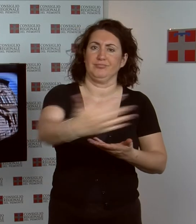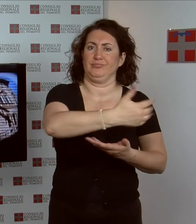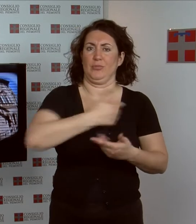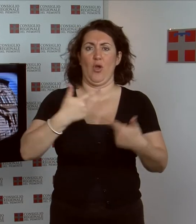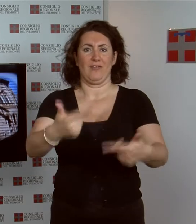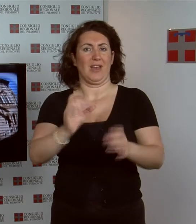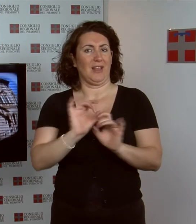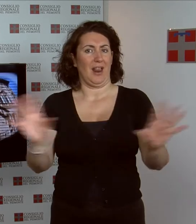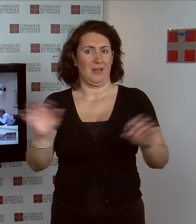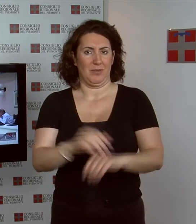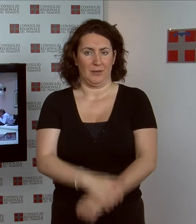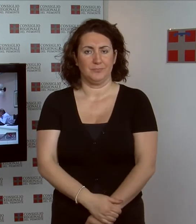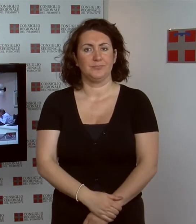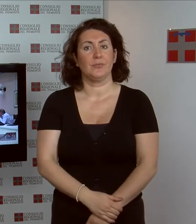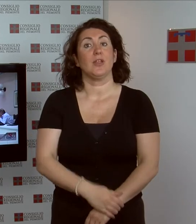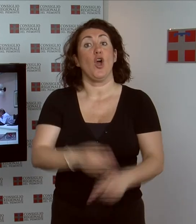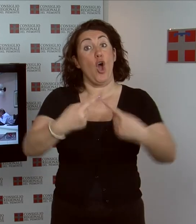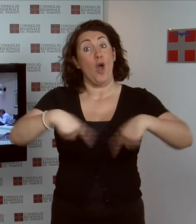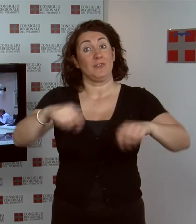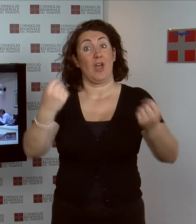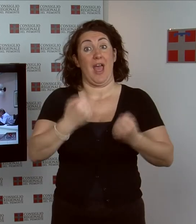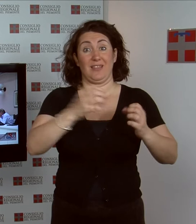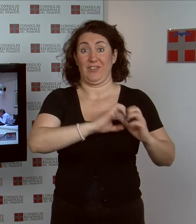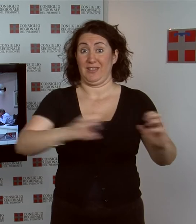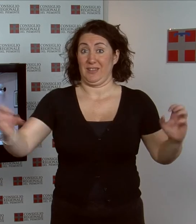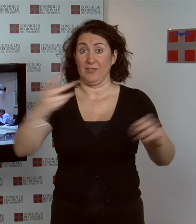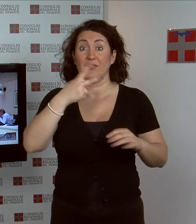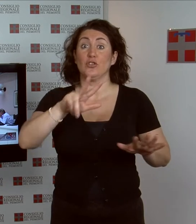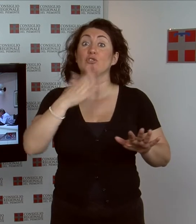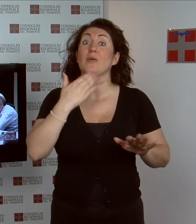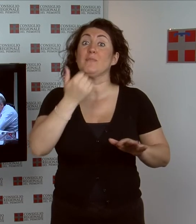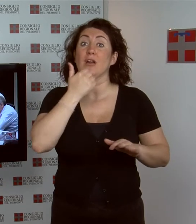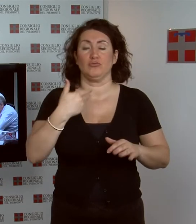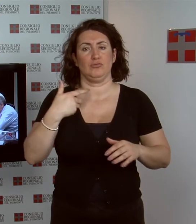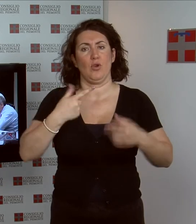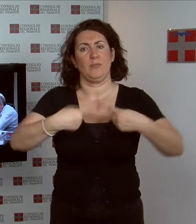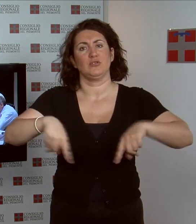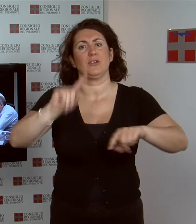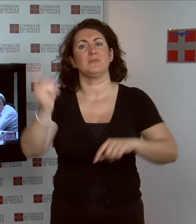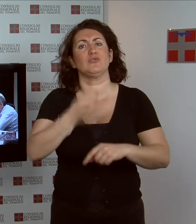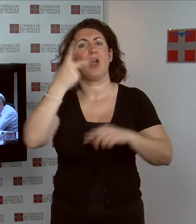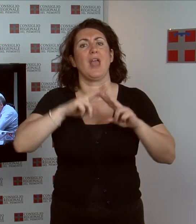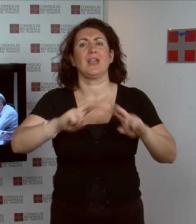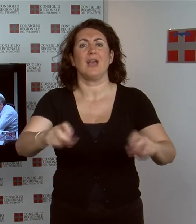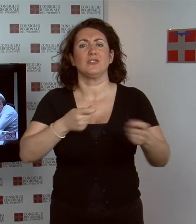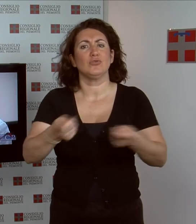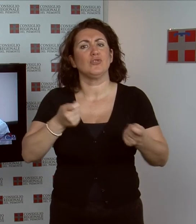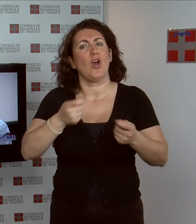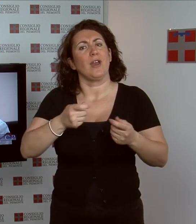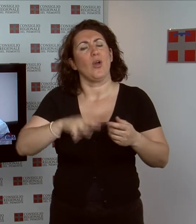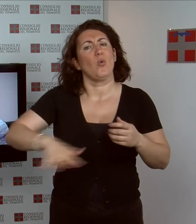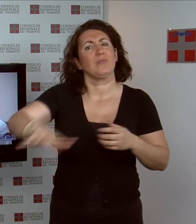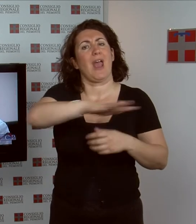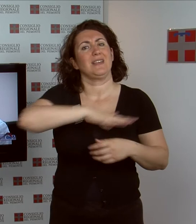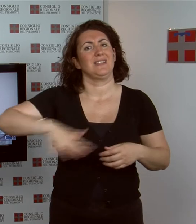Attività delle commissioni. Il 28 maggio si è riunita la Commissione Speciale d'Inchiesta sulla gestione urbanistica, la cui attività è